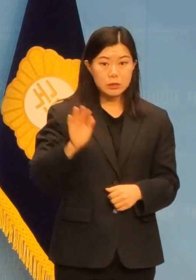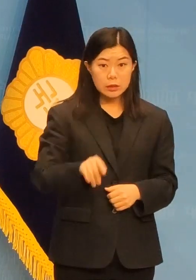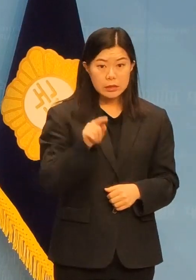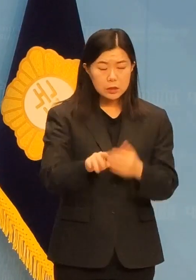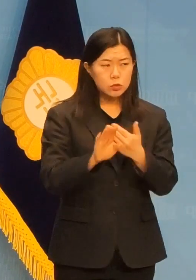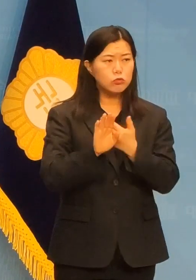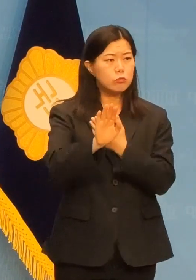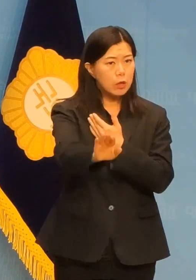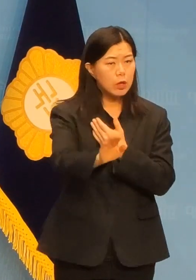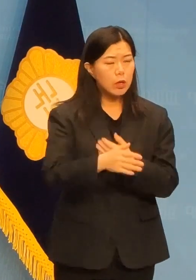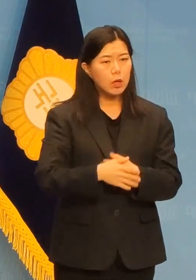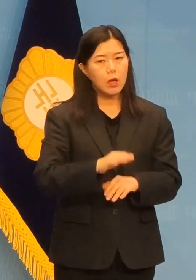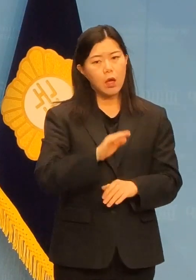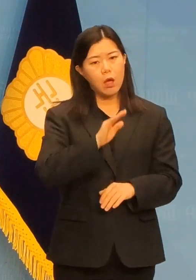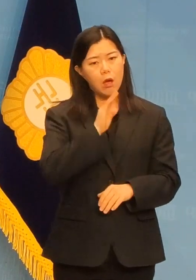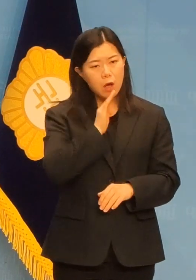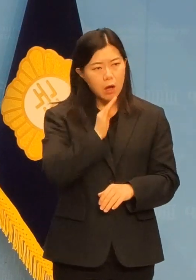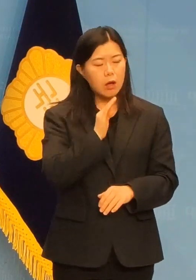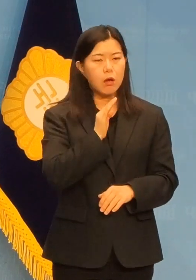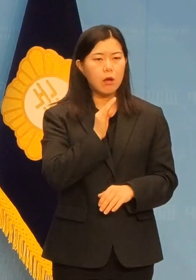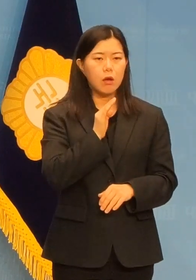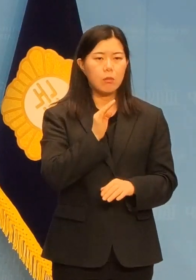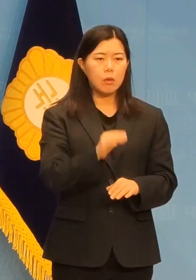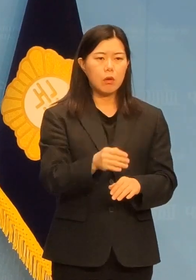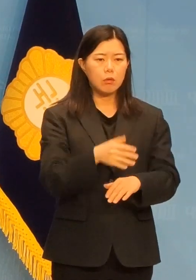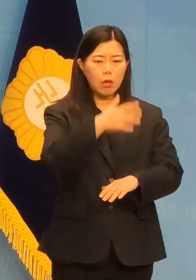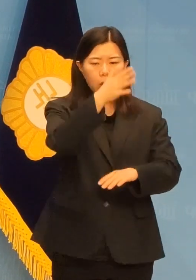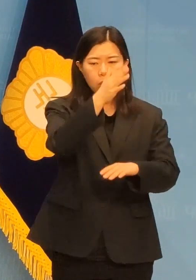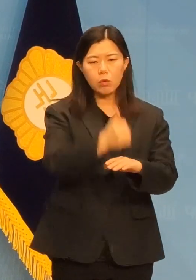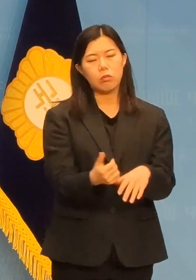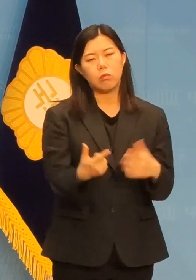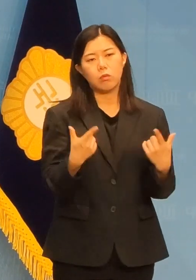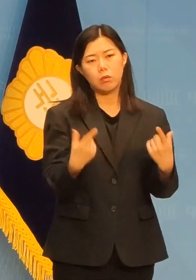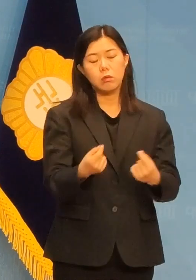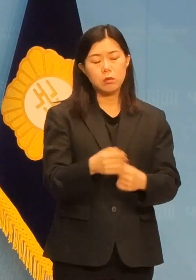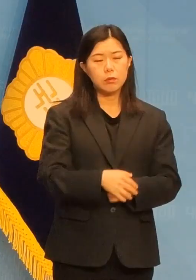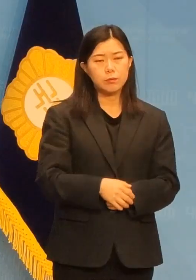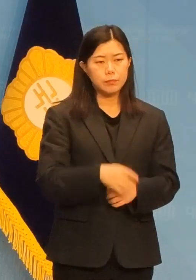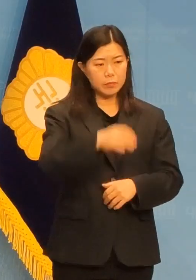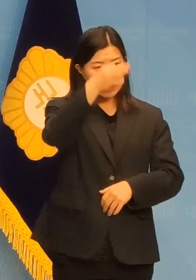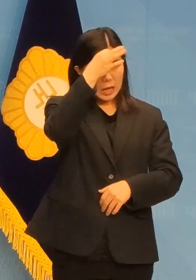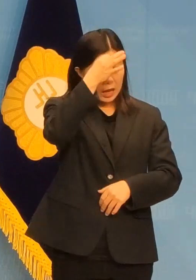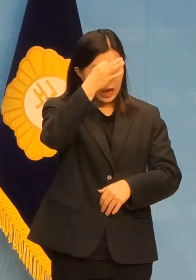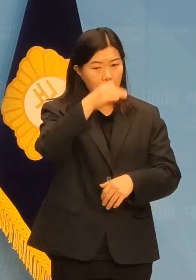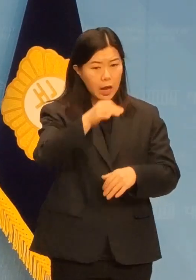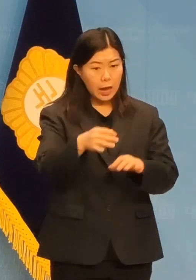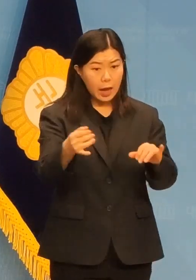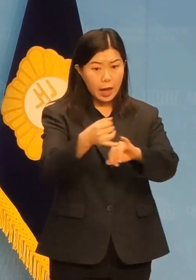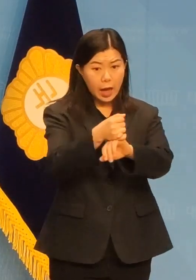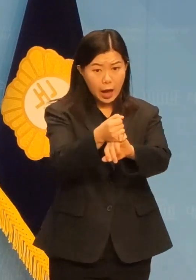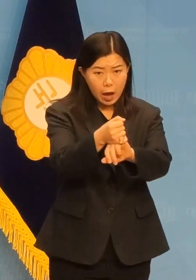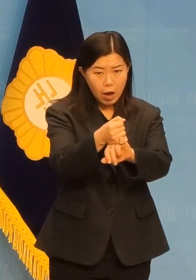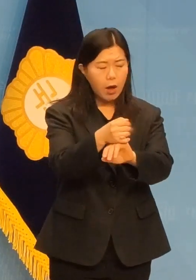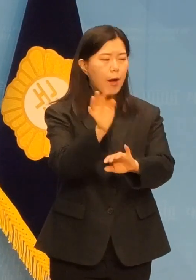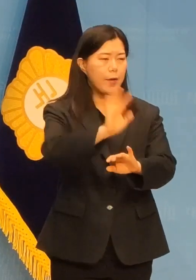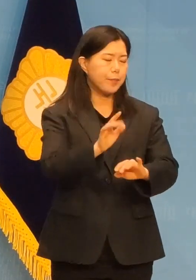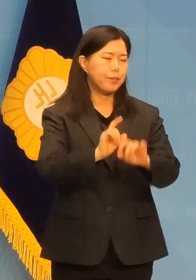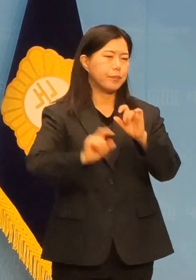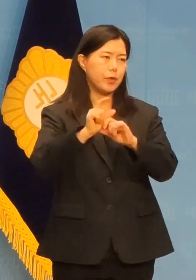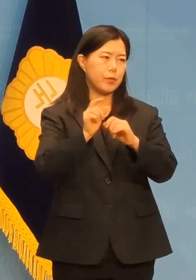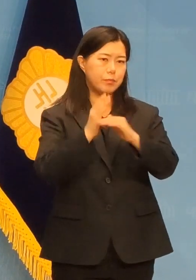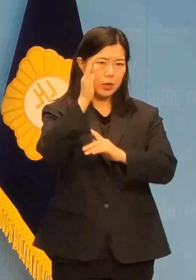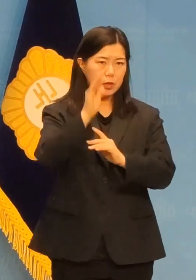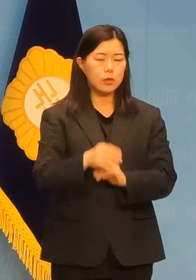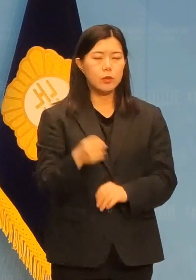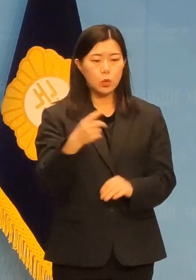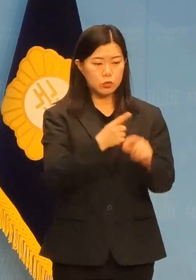뒤는 너무도 자주 같은 결과로 이어졌습니다. 기술은 약속한 범위를 넘어서 쓰였고